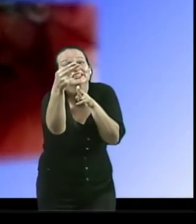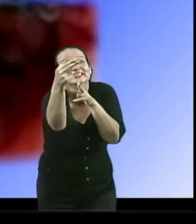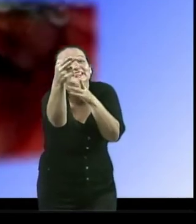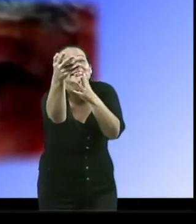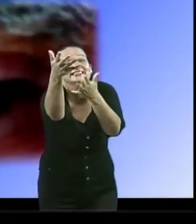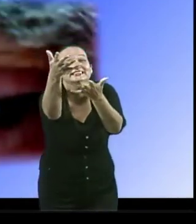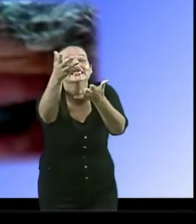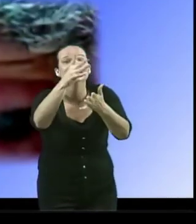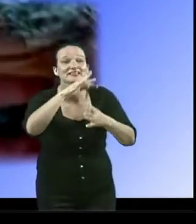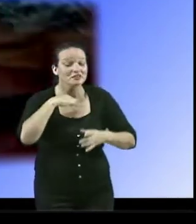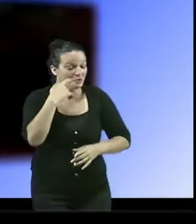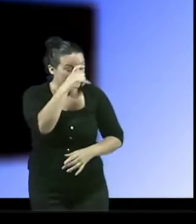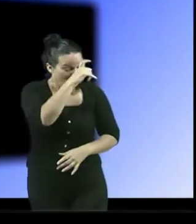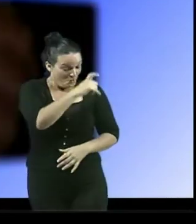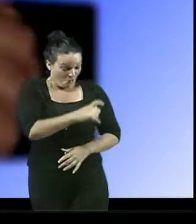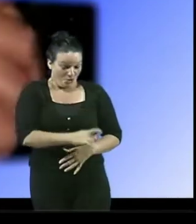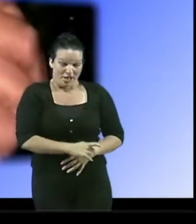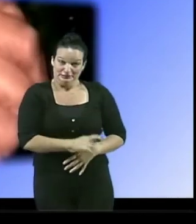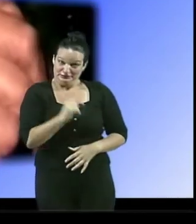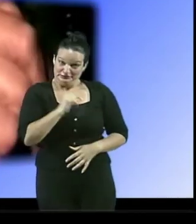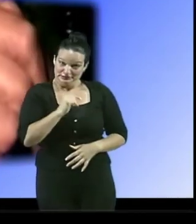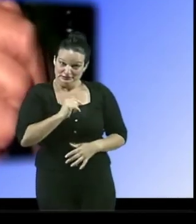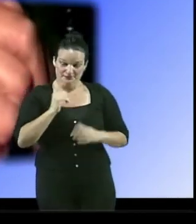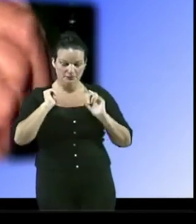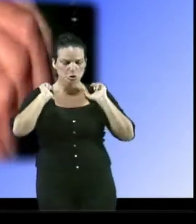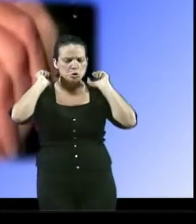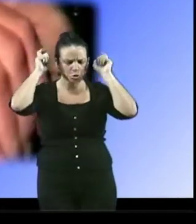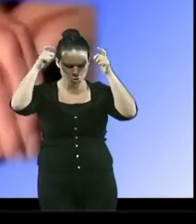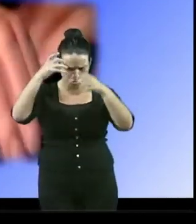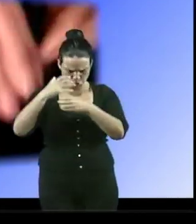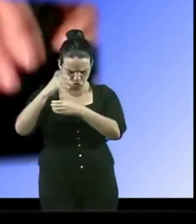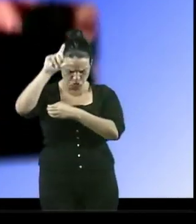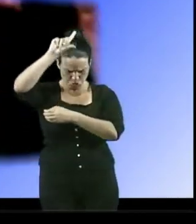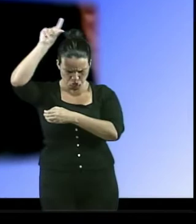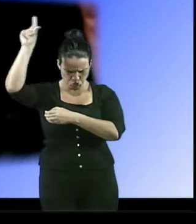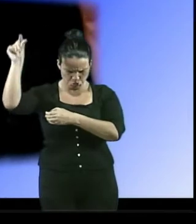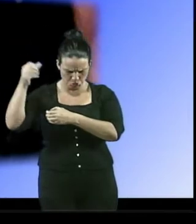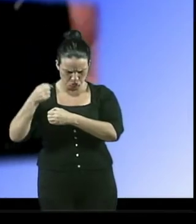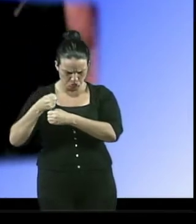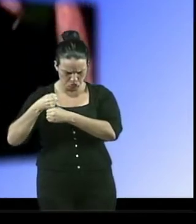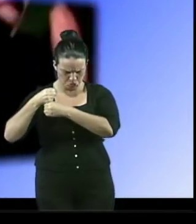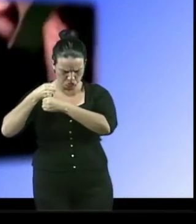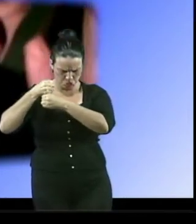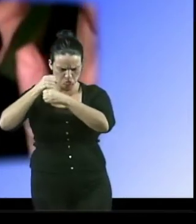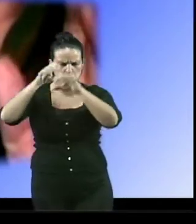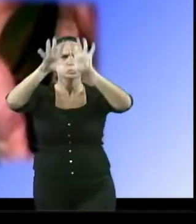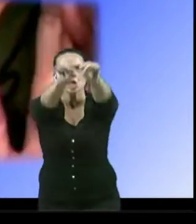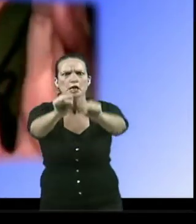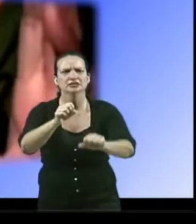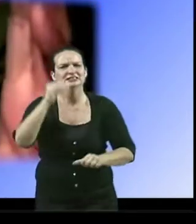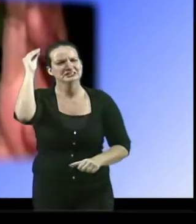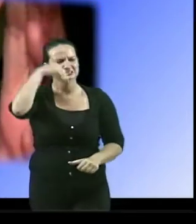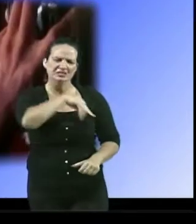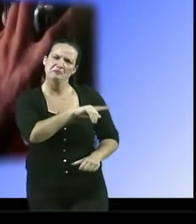hazañas? Ni la muerte cree que se apoderó de ti.